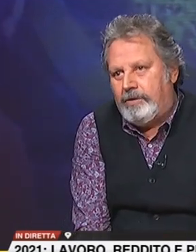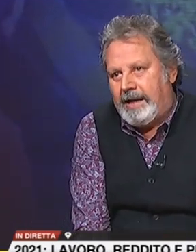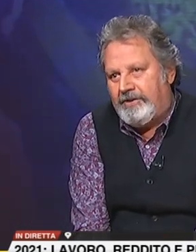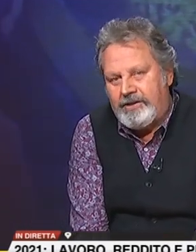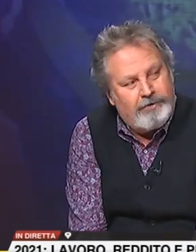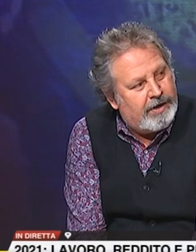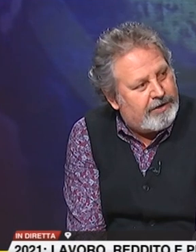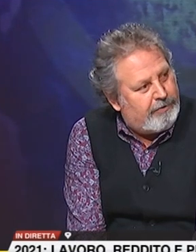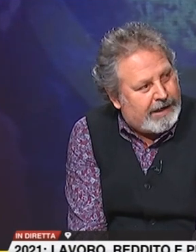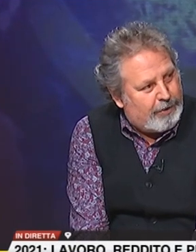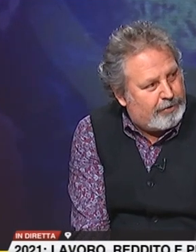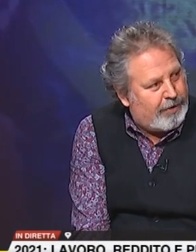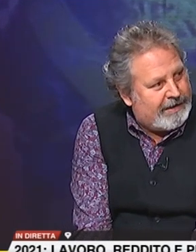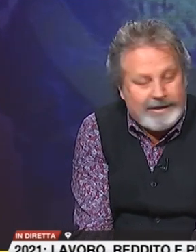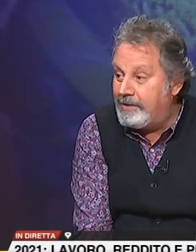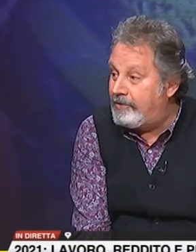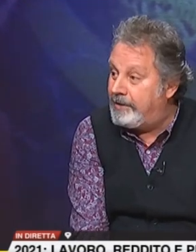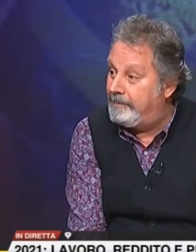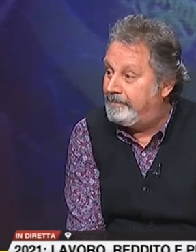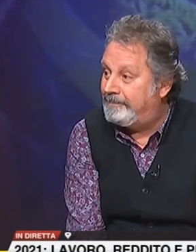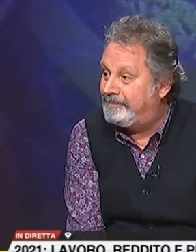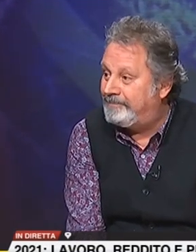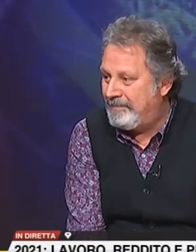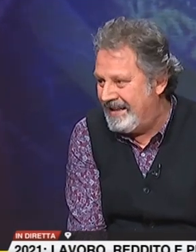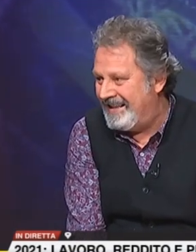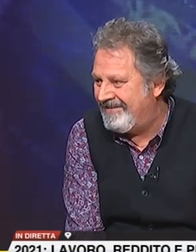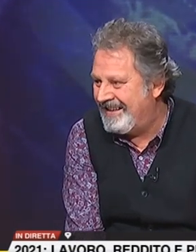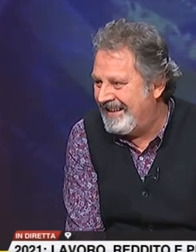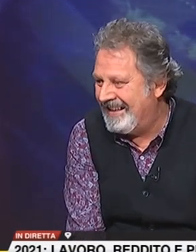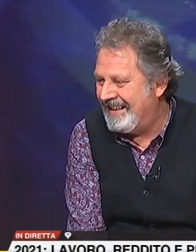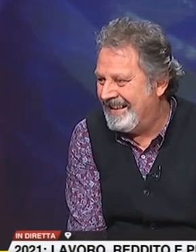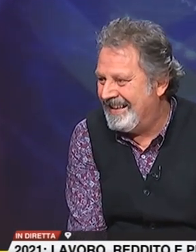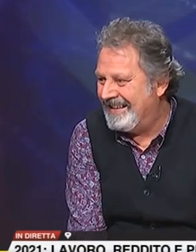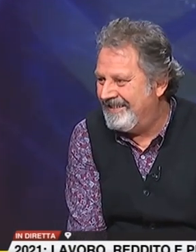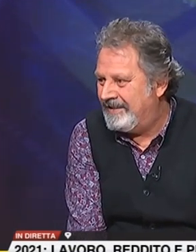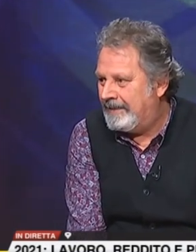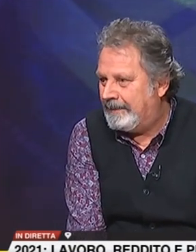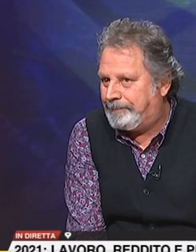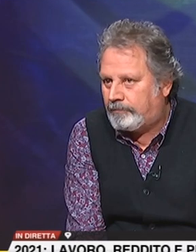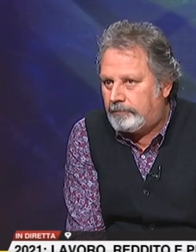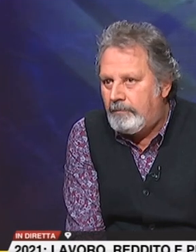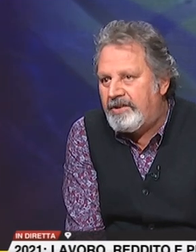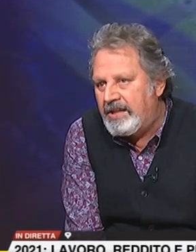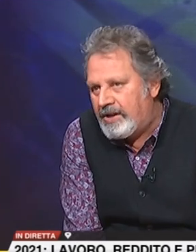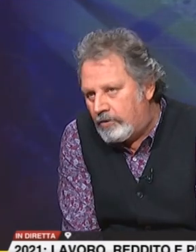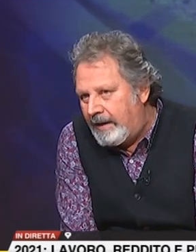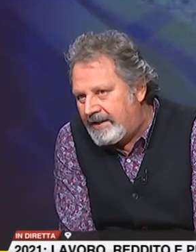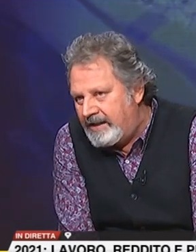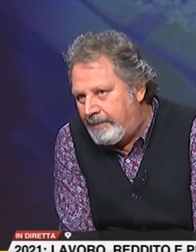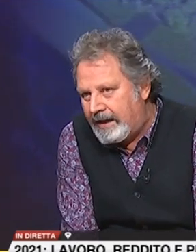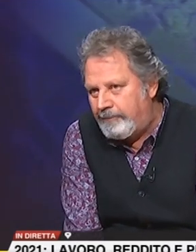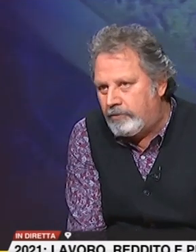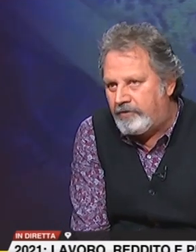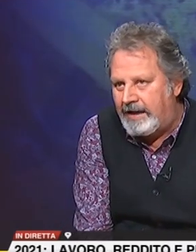abbiamo due brave signore che sono in grado di controllarti la pensione. Sì, lo conosco bene. Bene. Quindi secondo lei qualcosa recupero o secondo lei sono quelle della pensione? Sì, secondo me